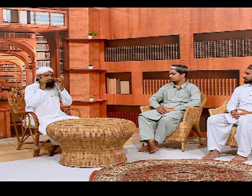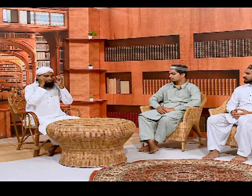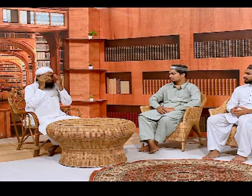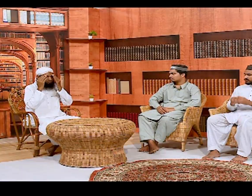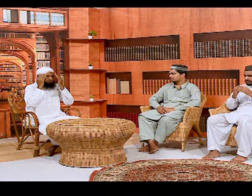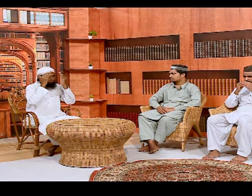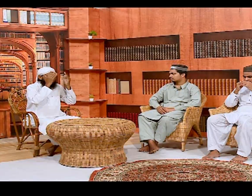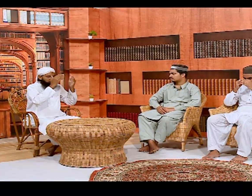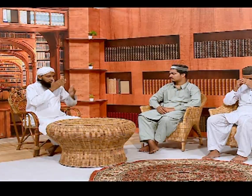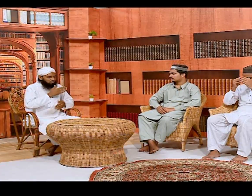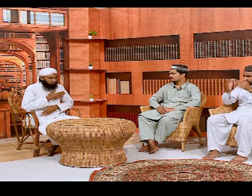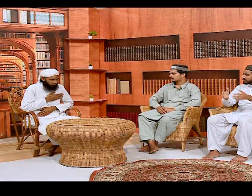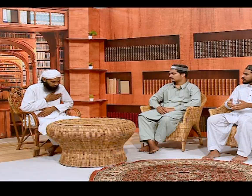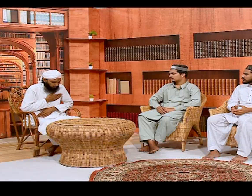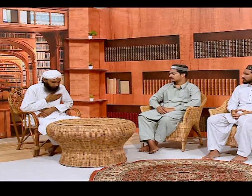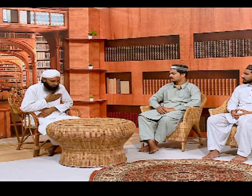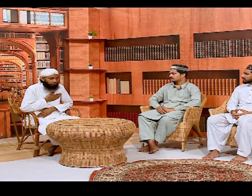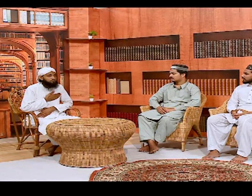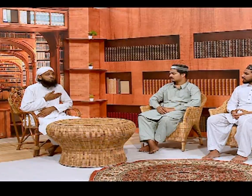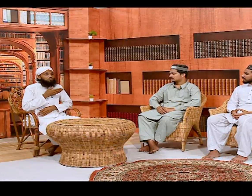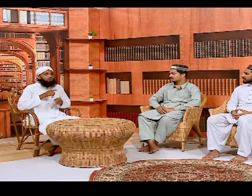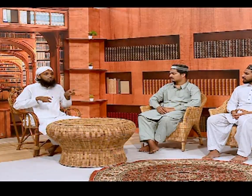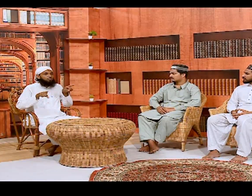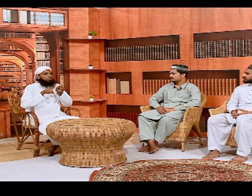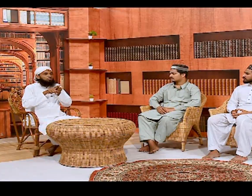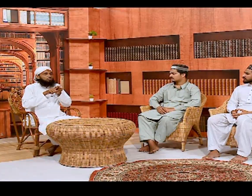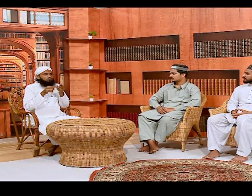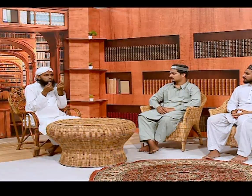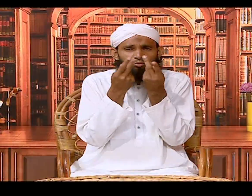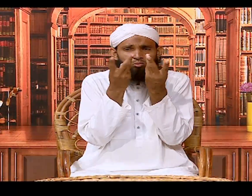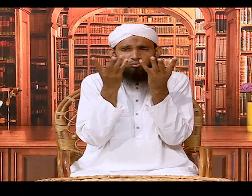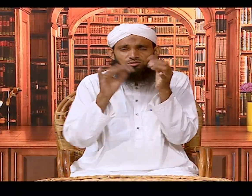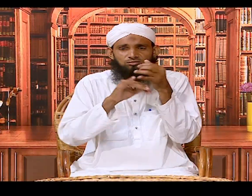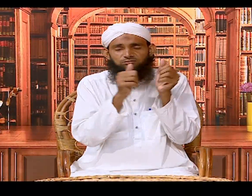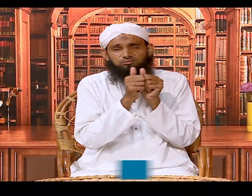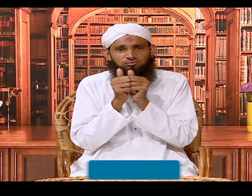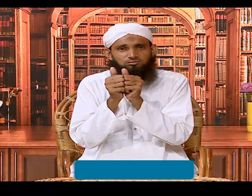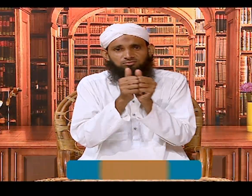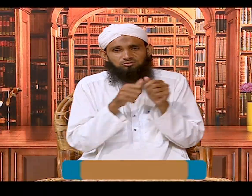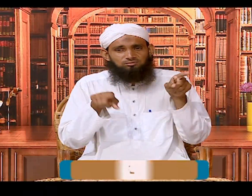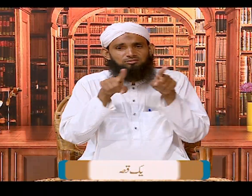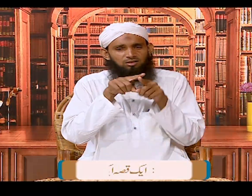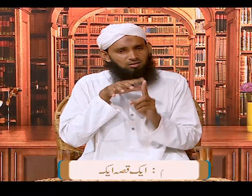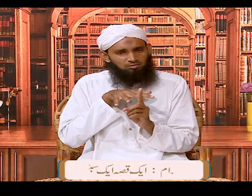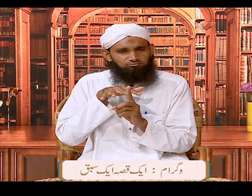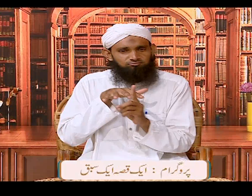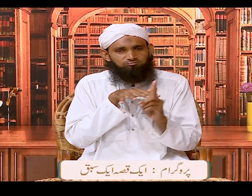مدنی مصطفیٰ صلی اللہ علیہ وآلہ وصحبہ وسلم کے ساتھ صحابہ کرام علیہم الرضوان کا لشکر سفر پر